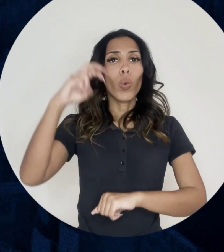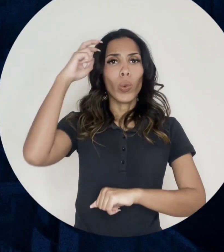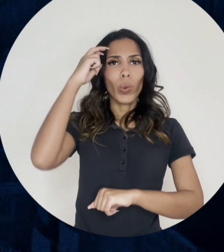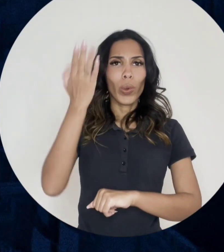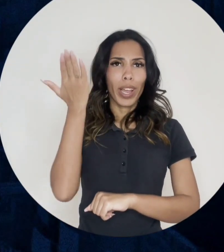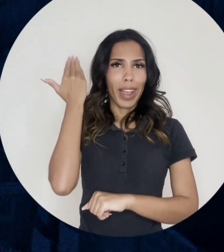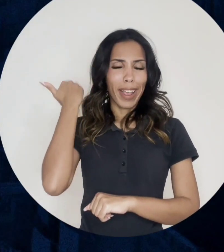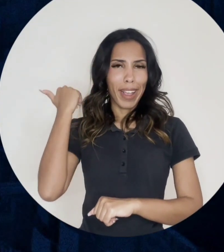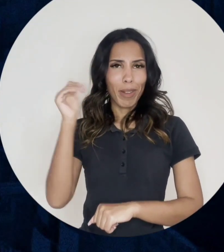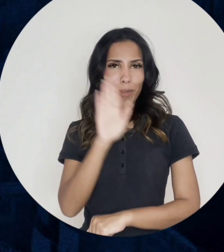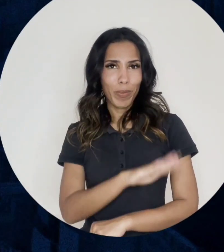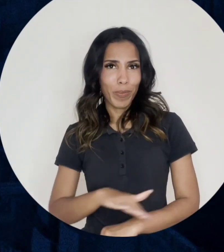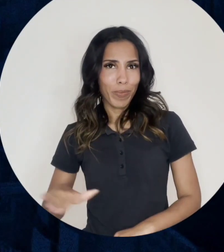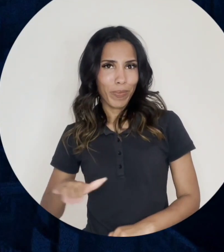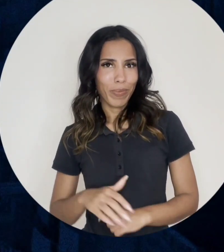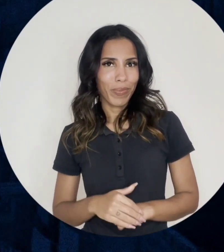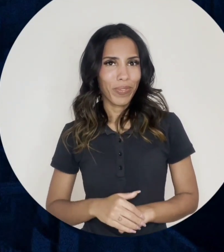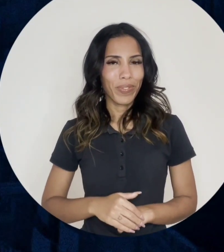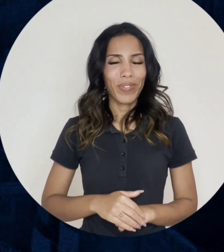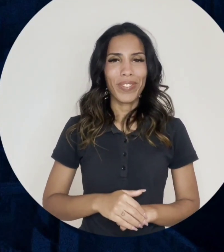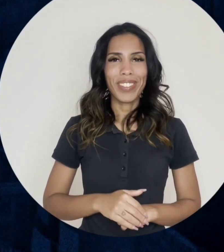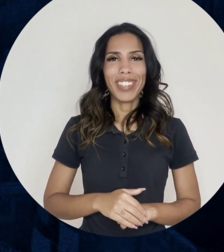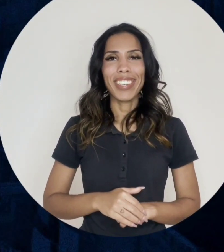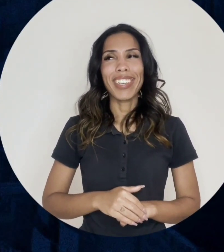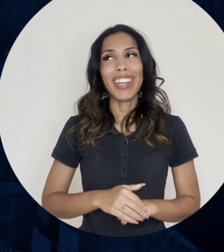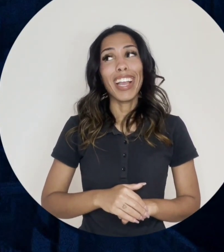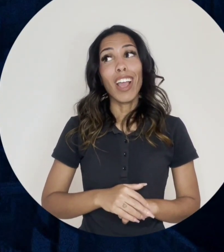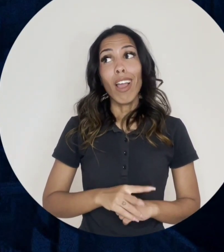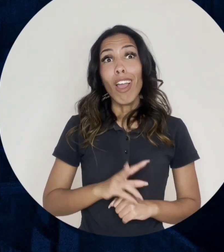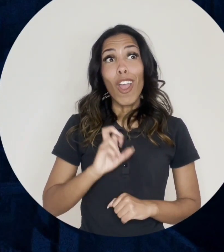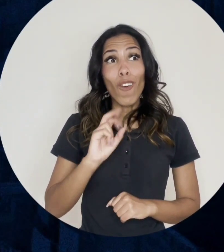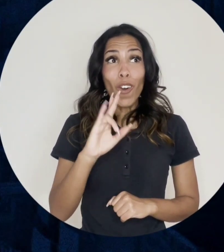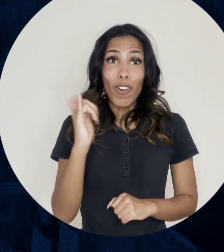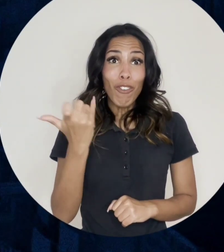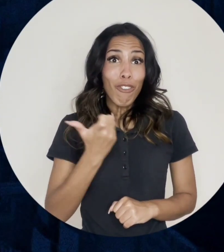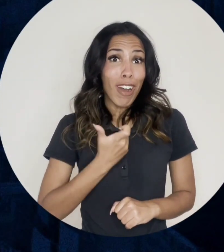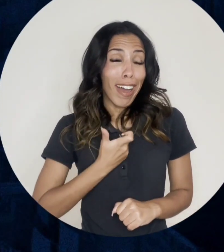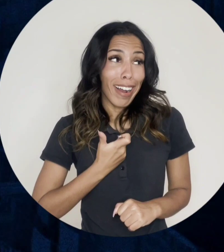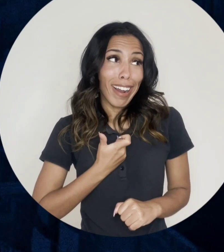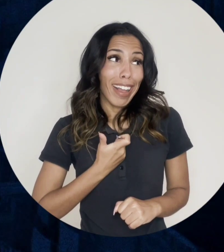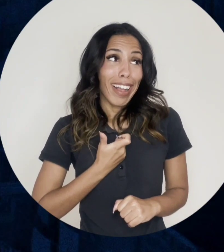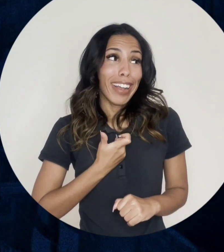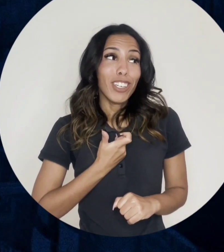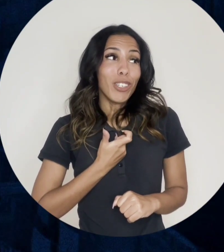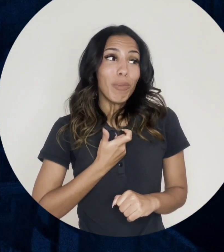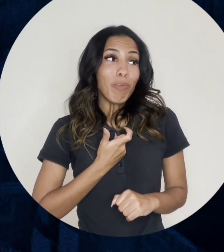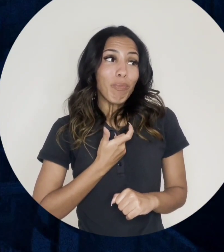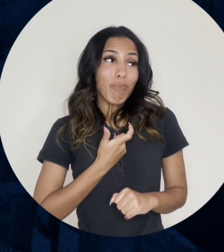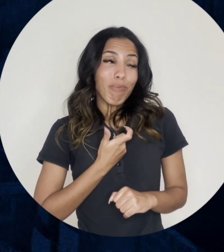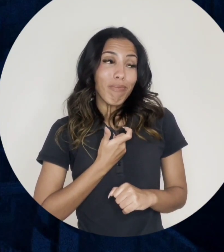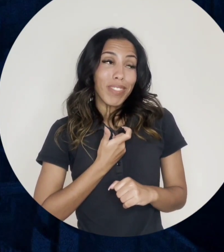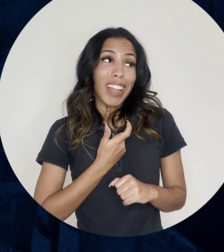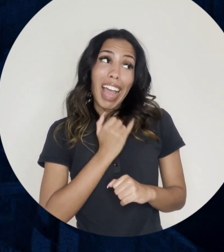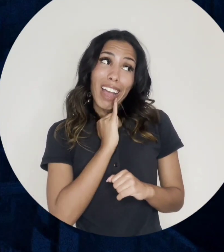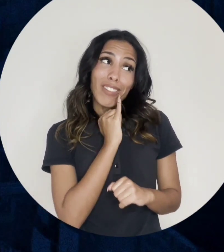Eu vou falar tudo que vocês não podem fazer hoje, eu posso chamar vocês de jovem. A gente